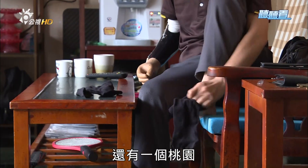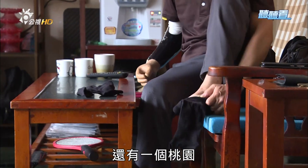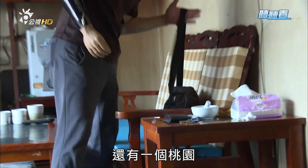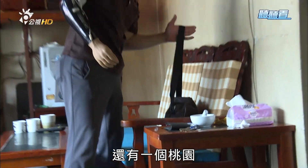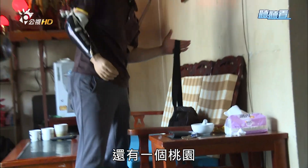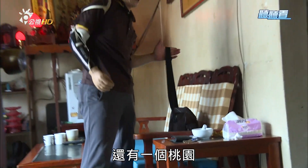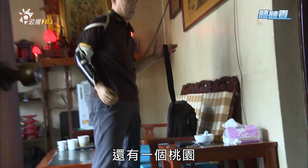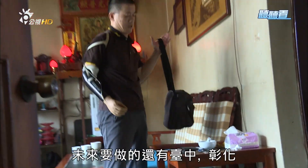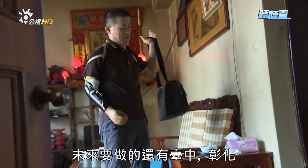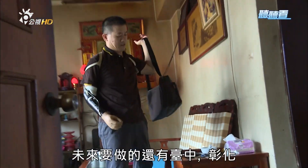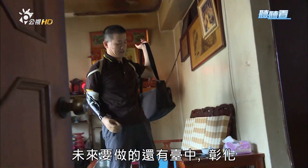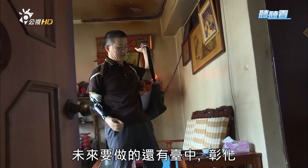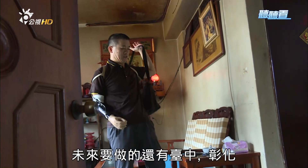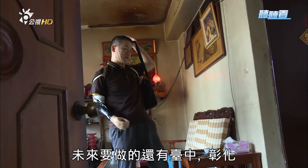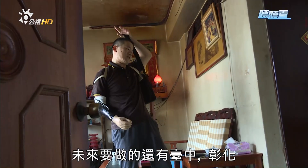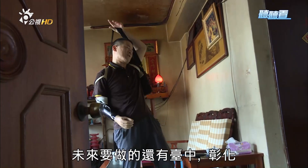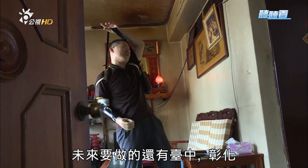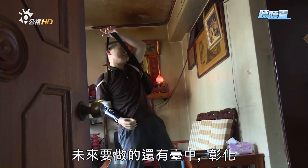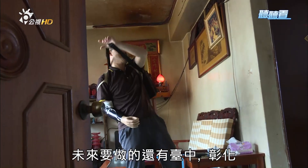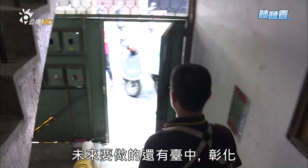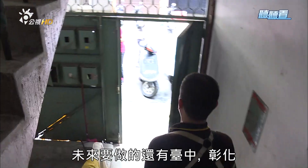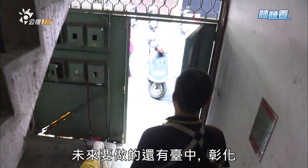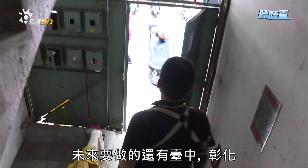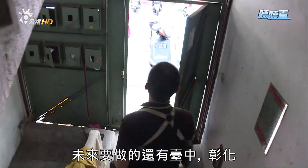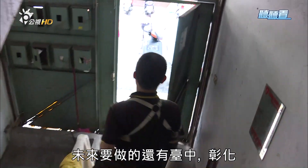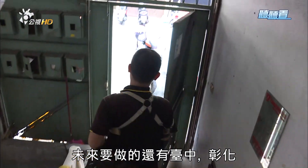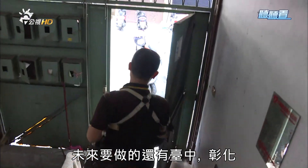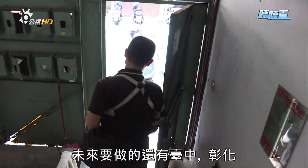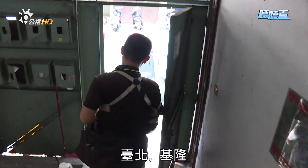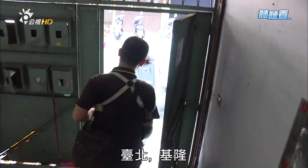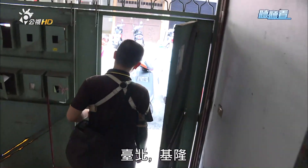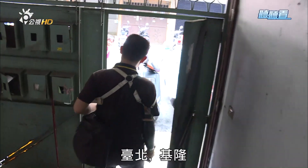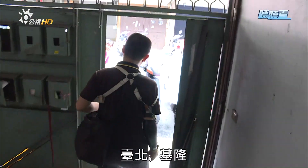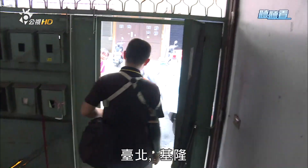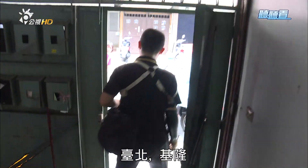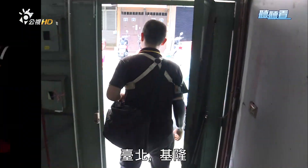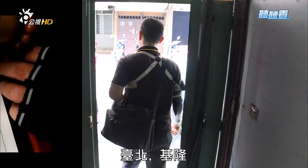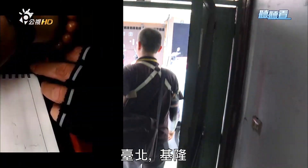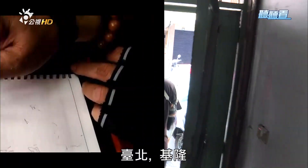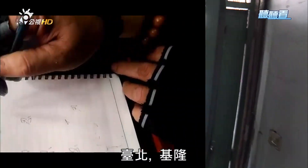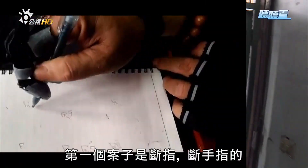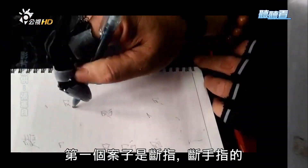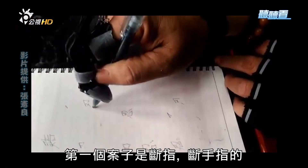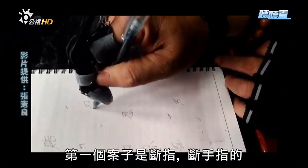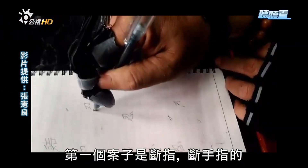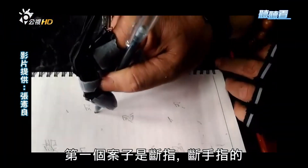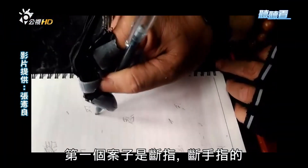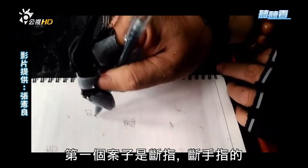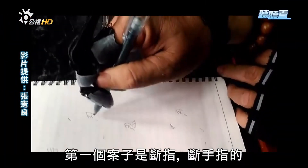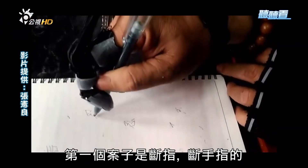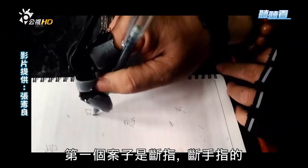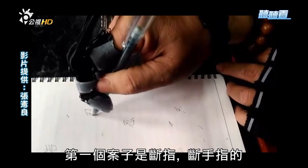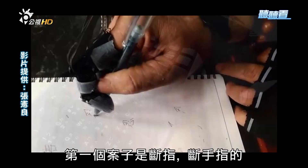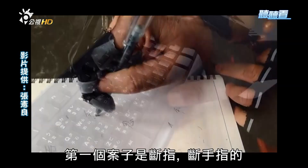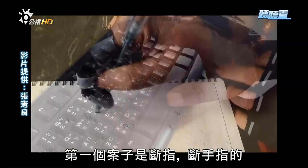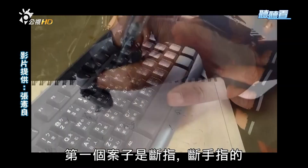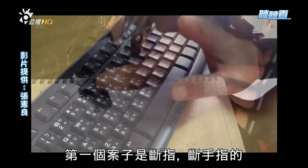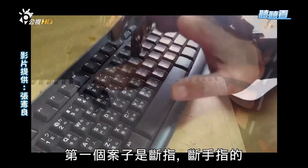桃园。未来要做的还有台中、彰化、台北、基隆。那第一个案子是断指断手指